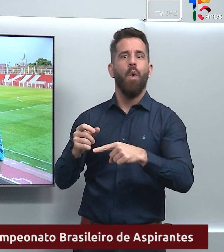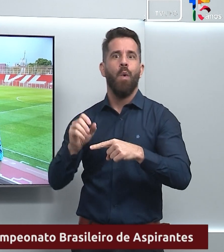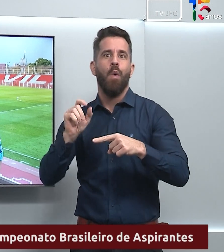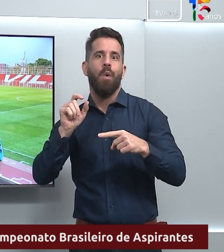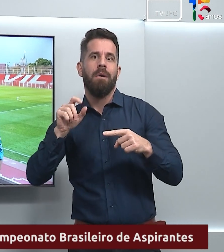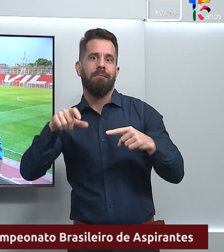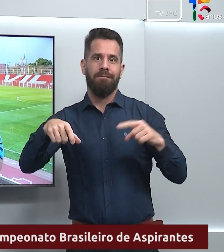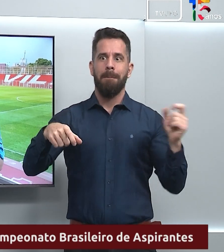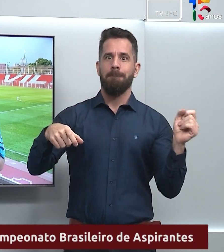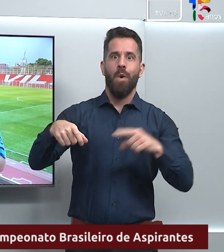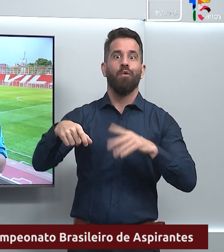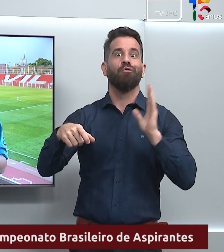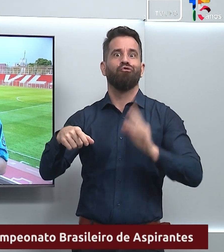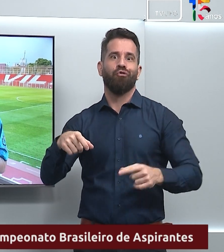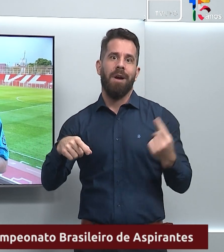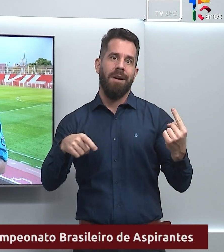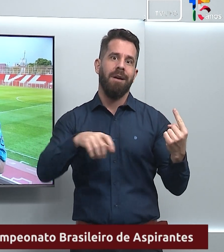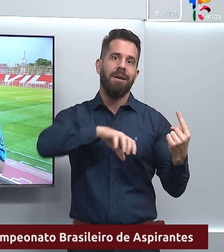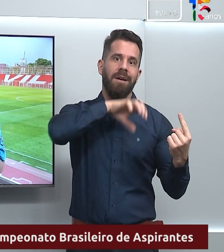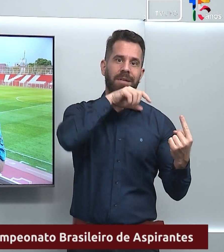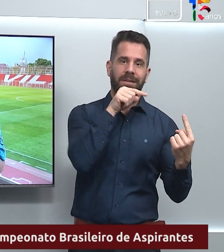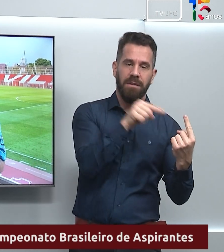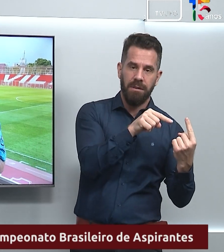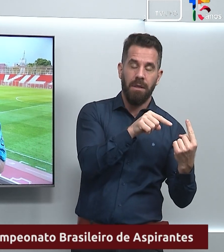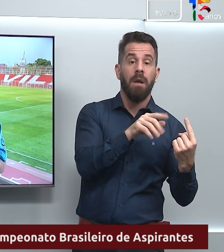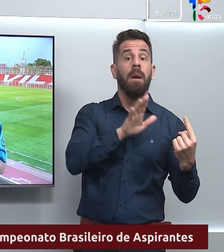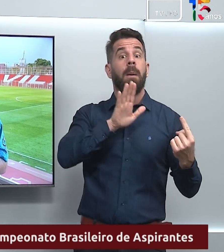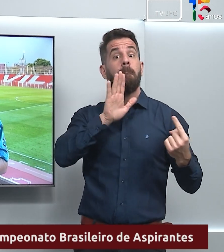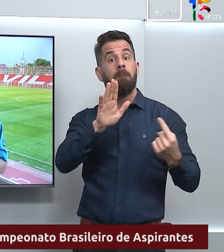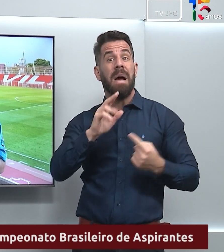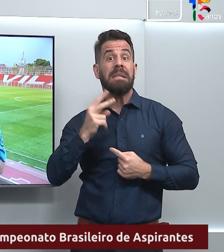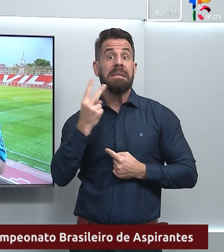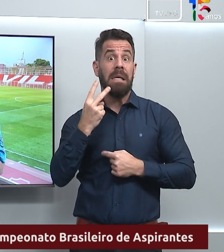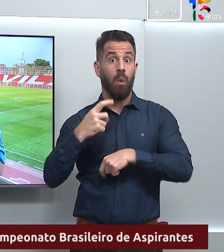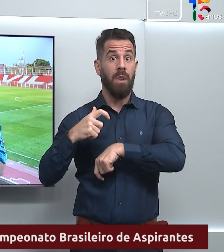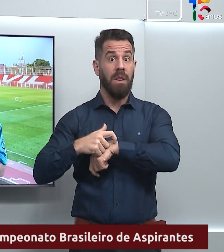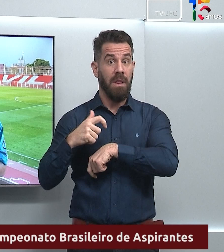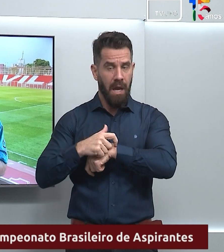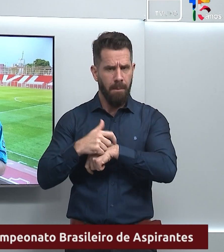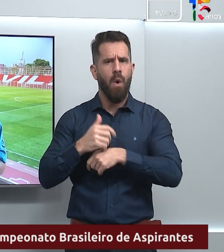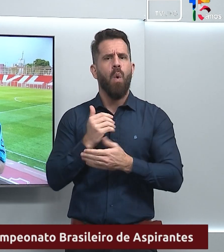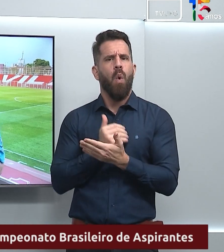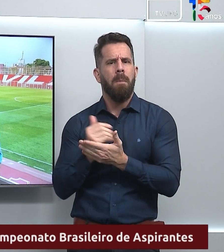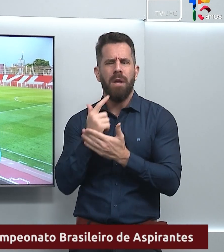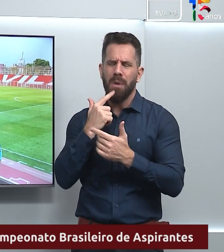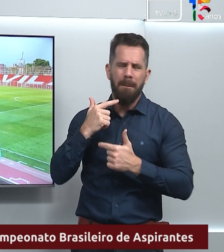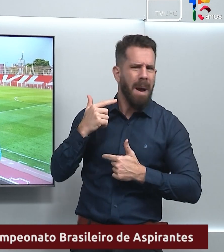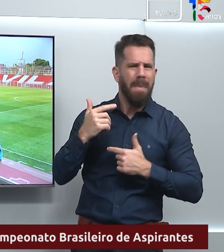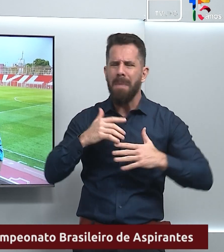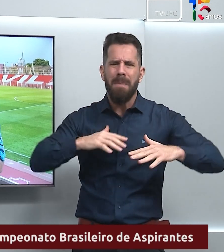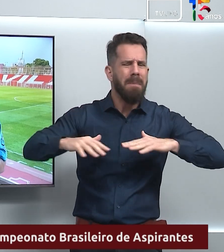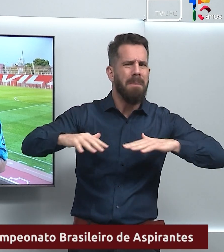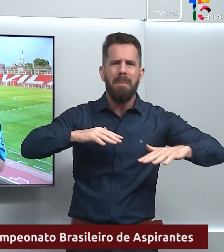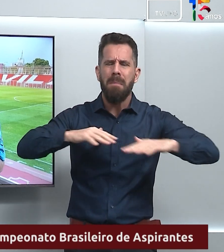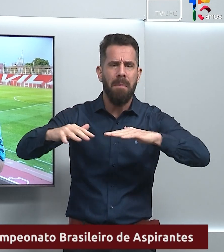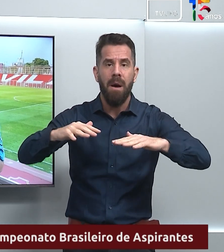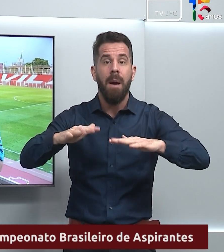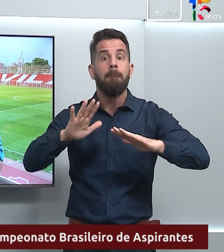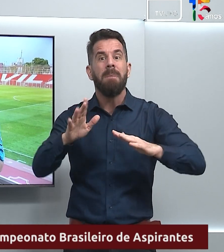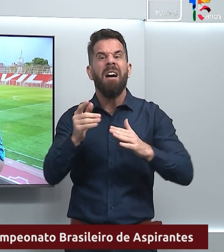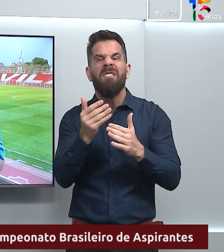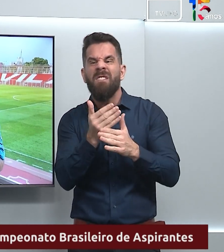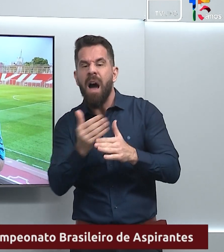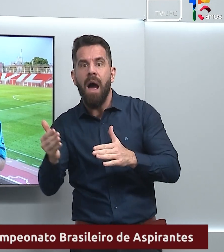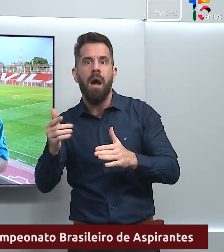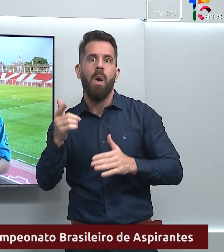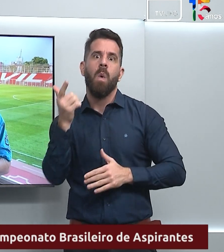segundo tempo, o Criciúma tentou fazer uma abafa no começo, mas também no meio para o final do jogo, Diabá